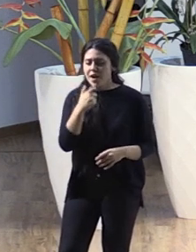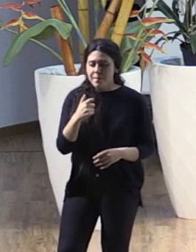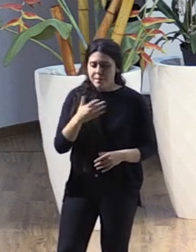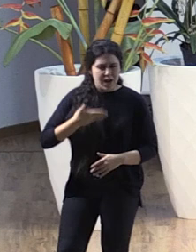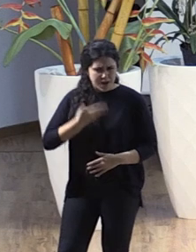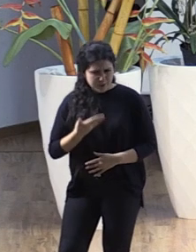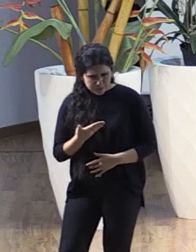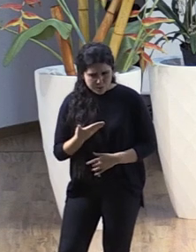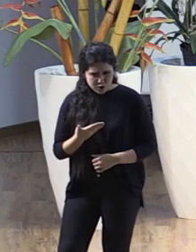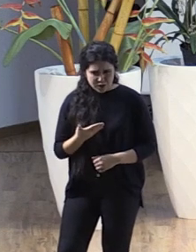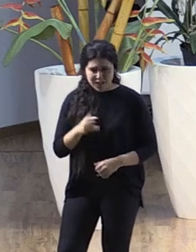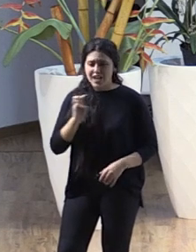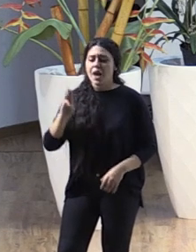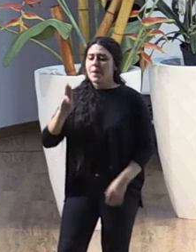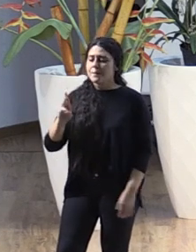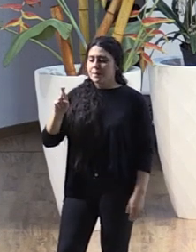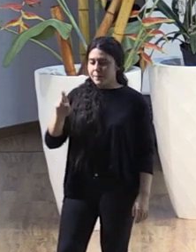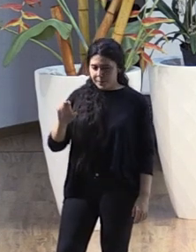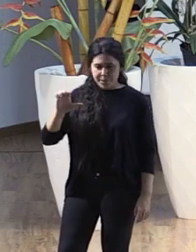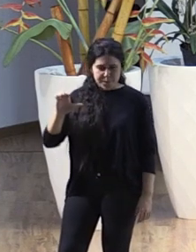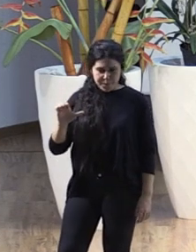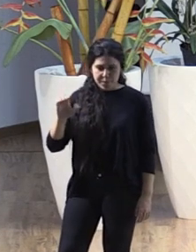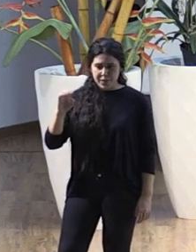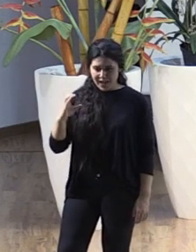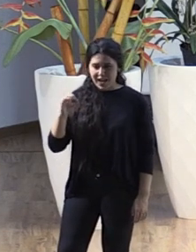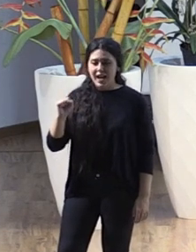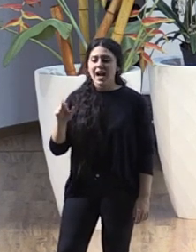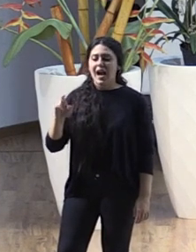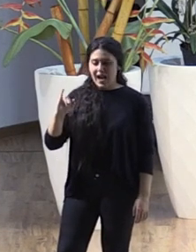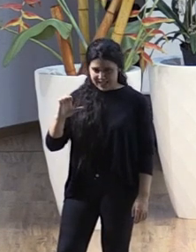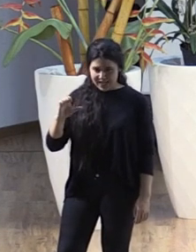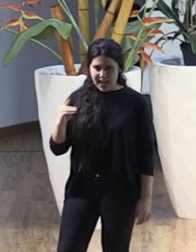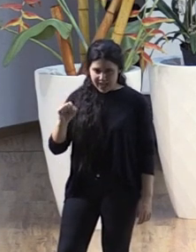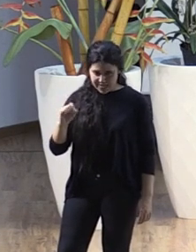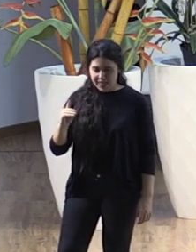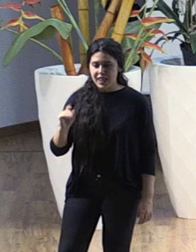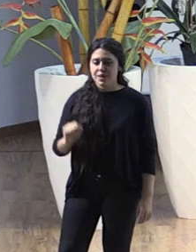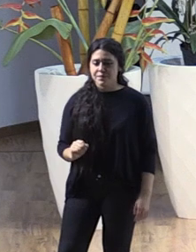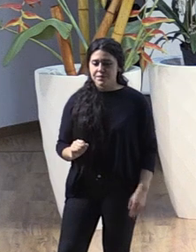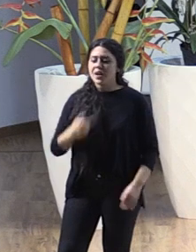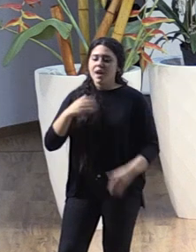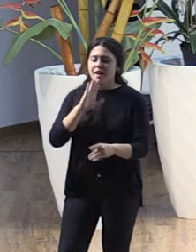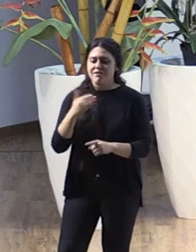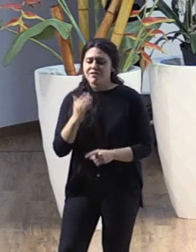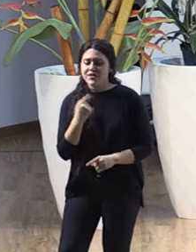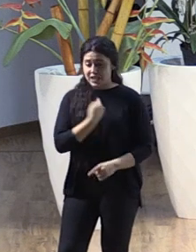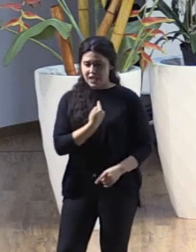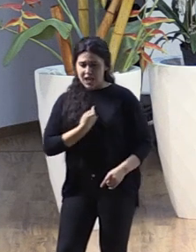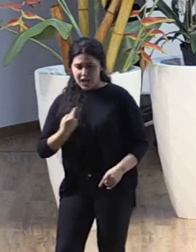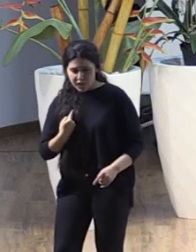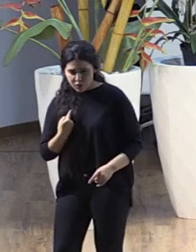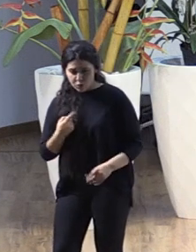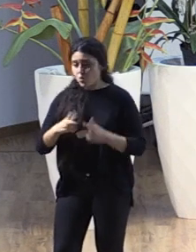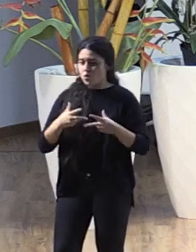es precariedad. Nos afecta a nosotros como profesionales, afecta a la sociedad con la que estamos trabajando y es uno de los conceptos con